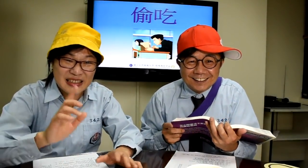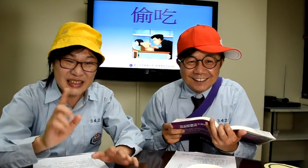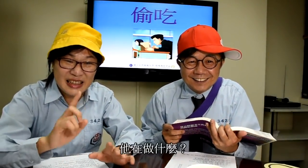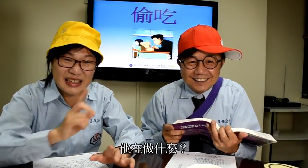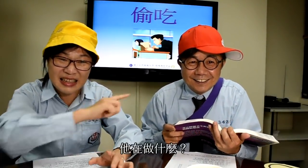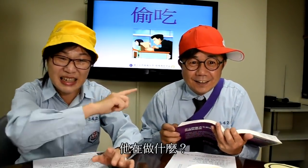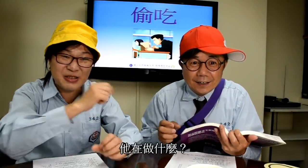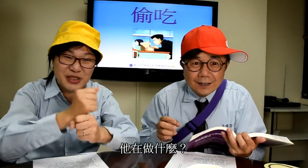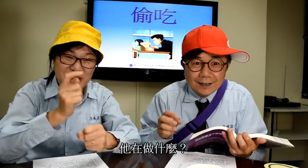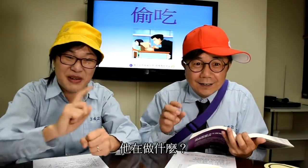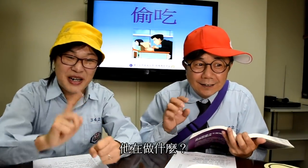他在做什么？